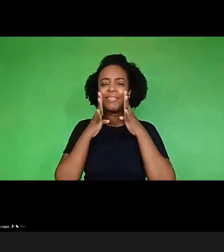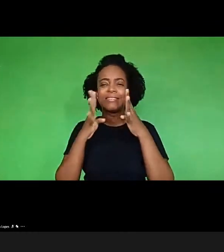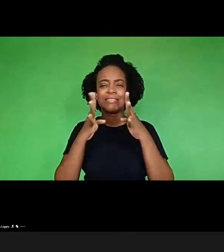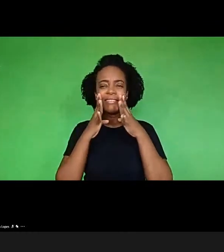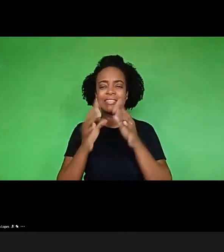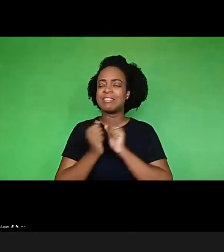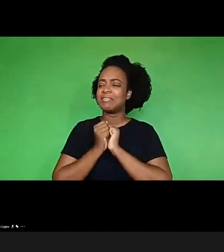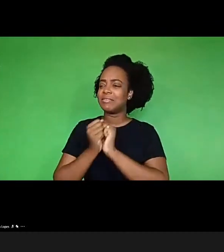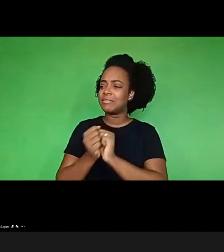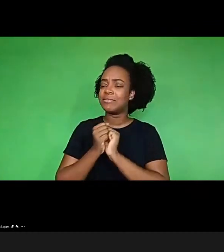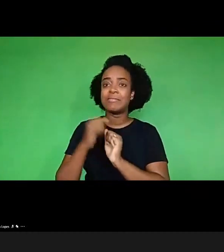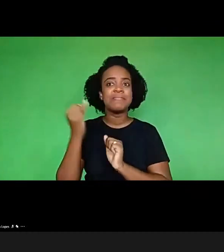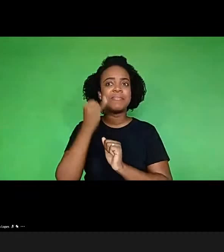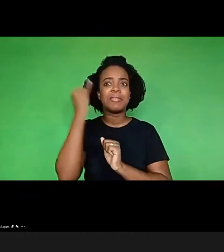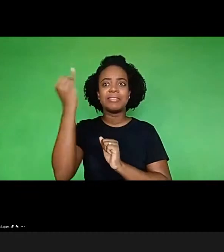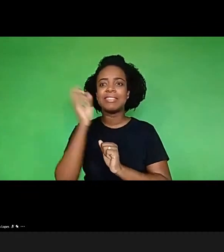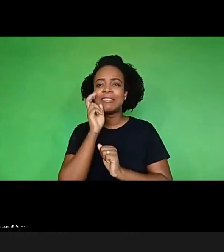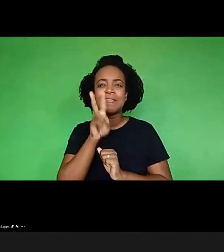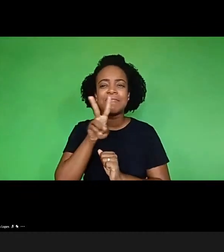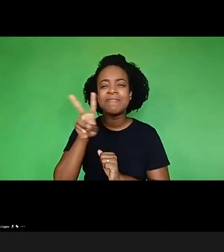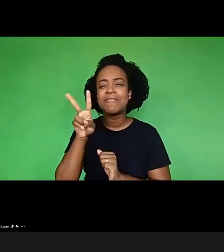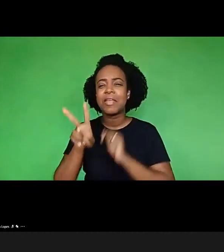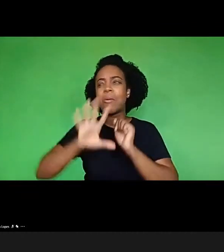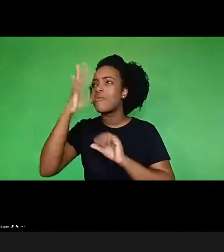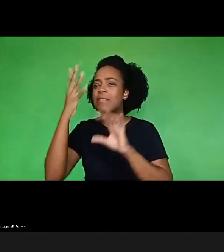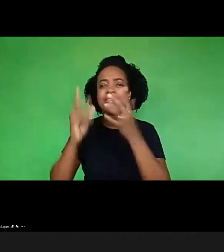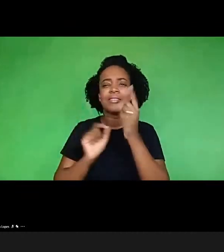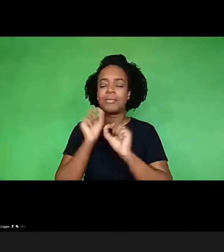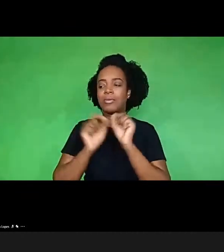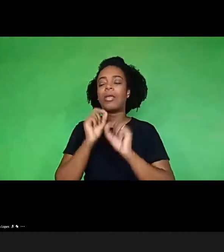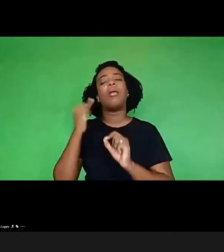tá bom? Então, essa